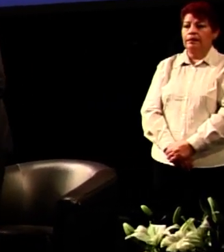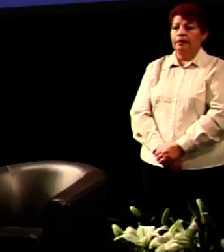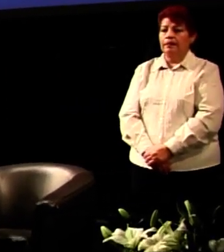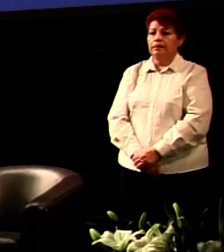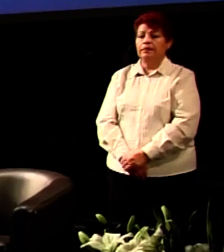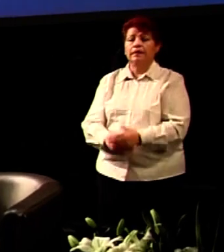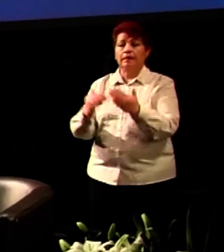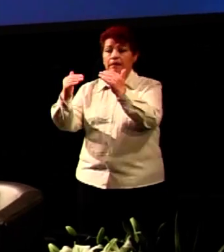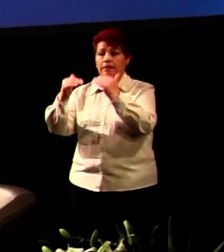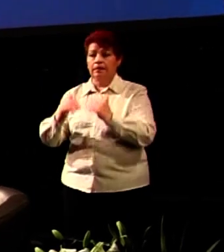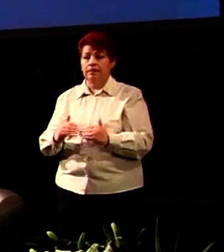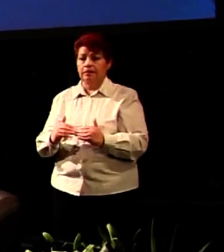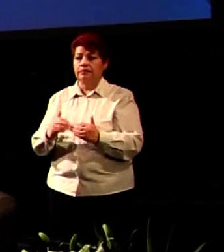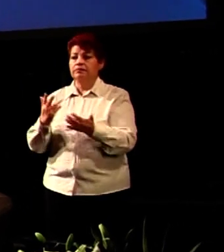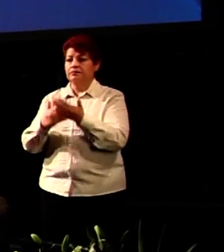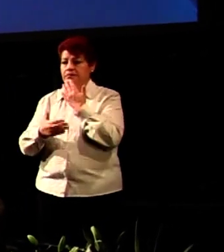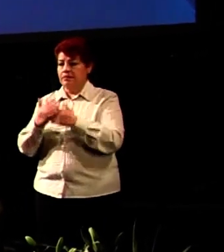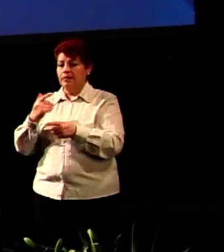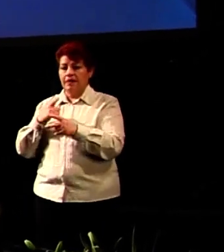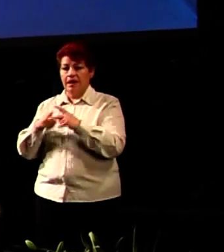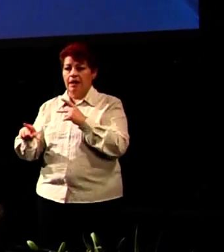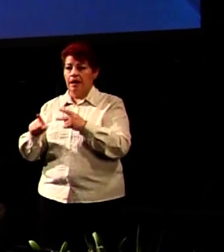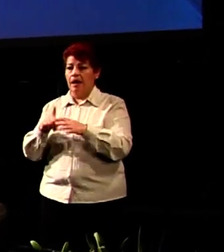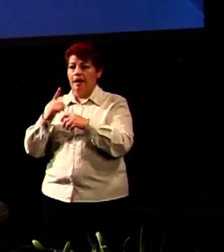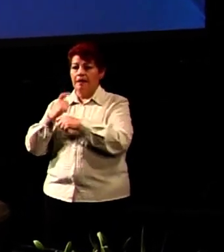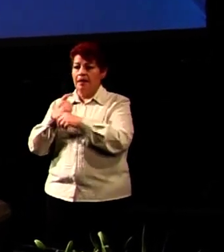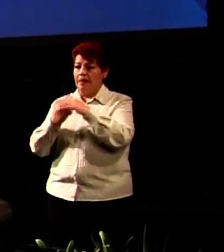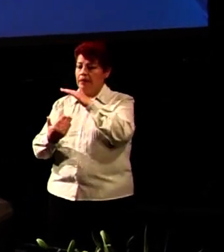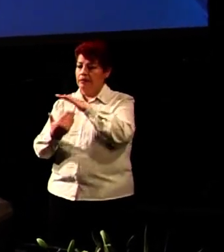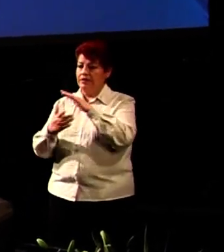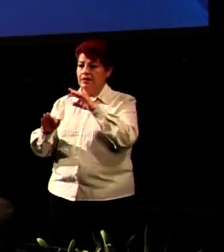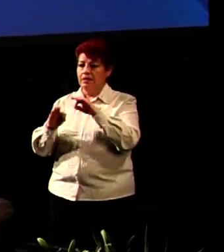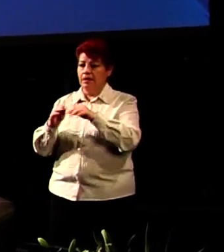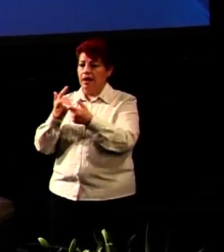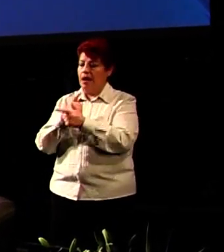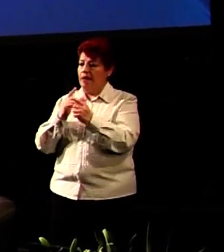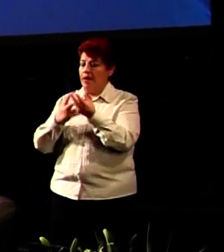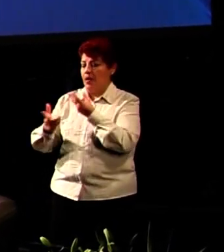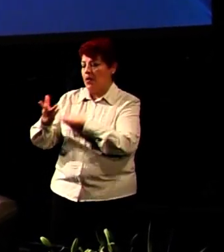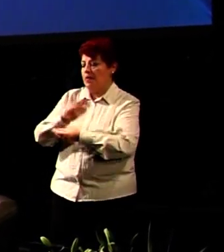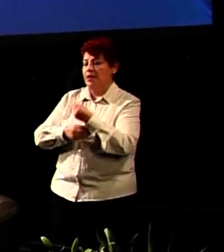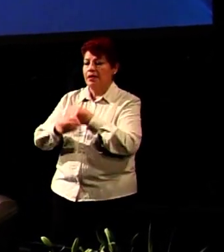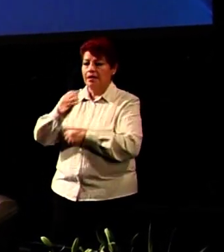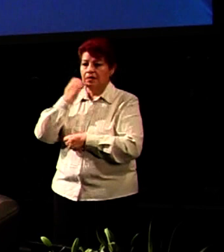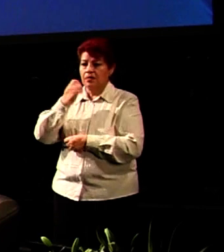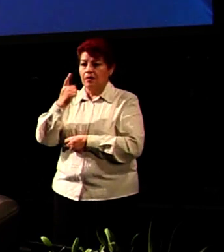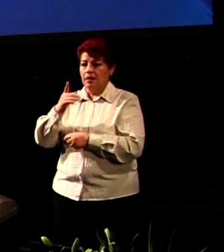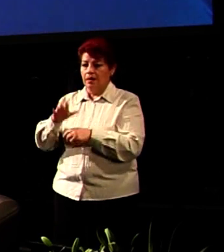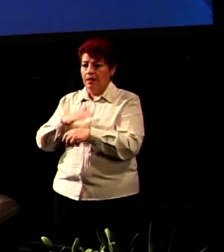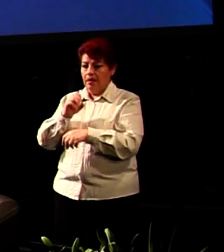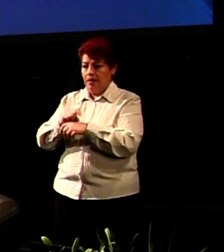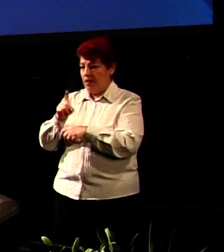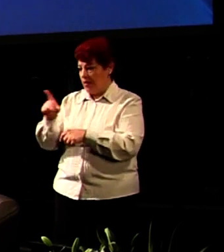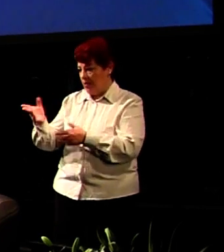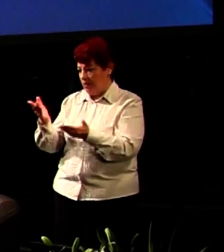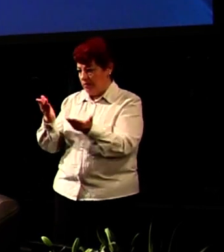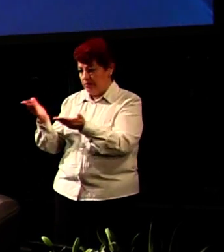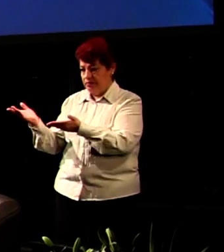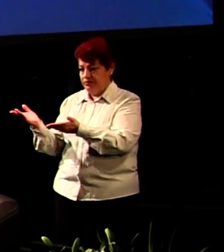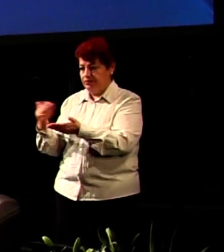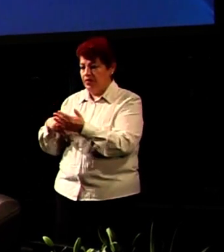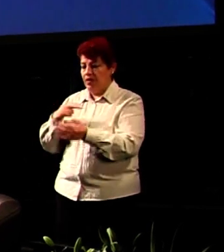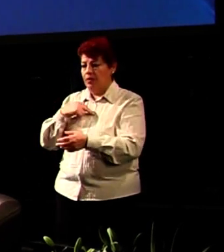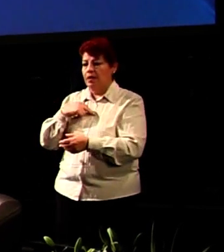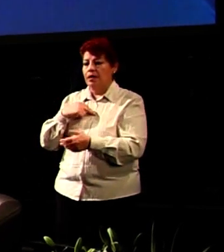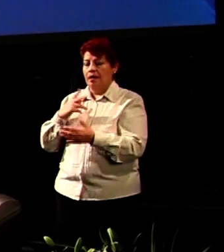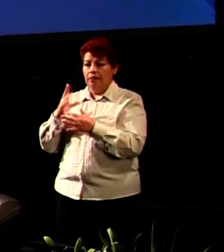A continuación, damos inicio a la primer mesa libre convivencia en las escuelas, por lo que solicitamos a